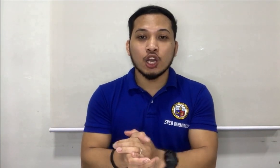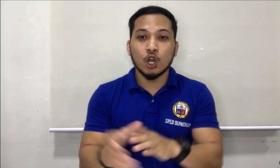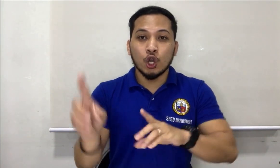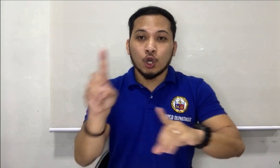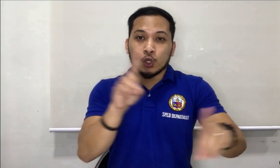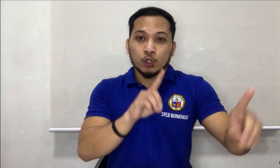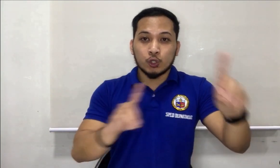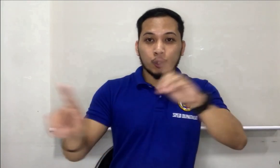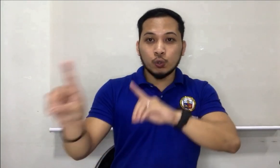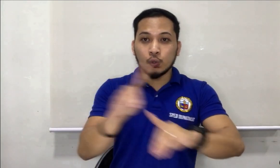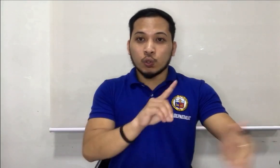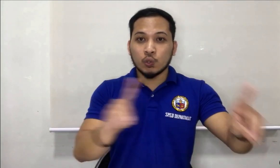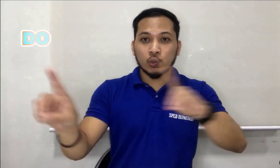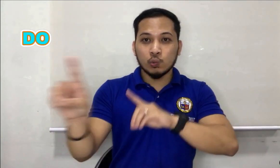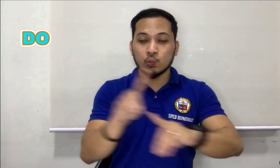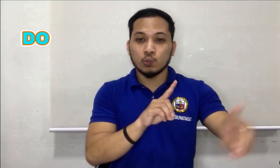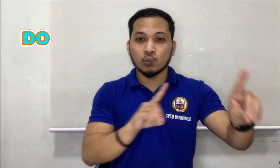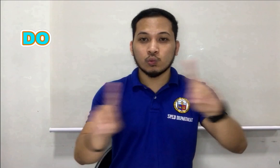is do.